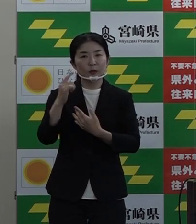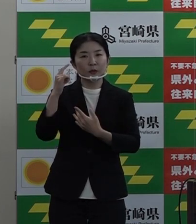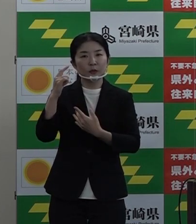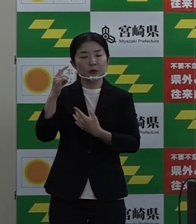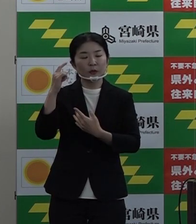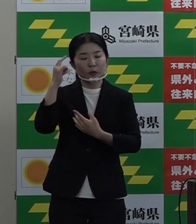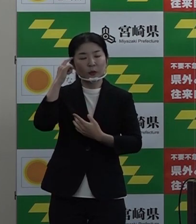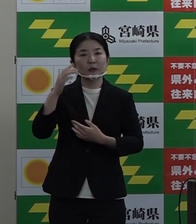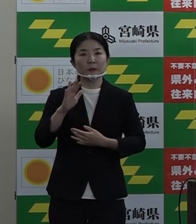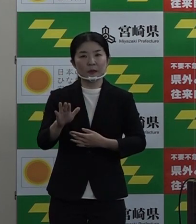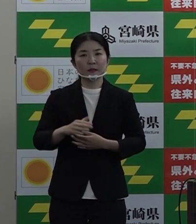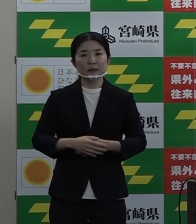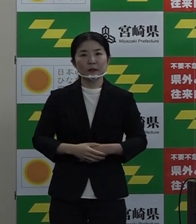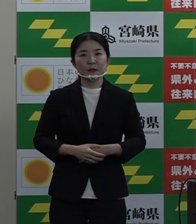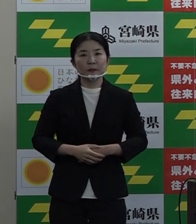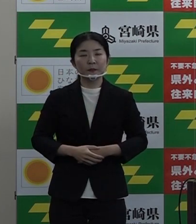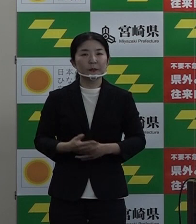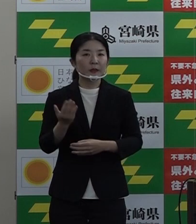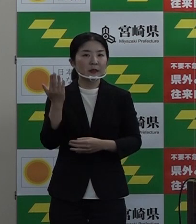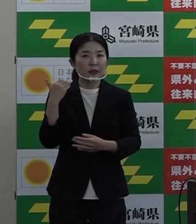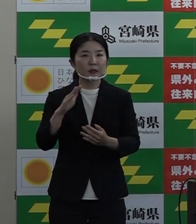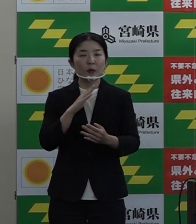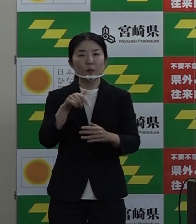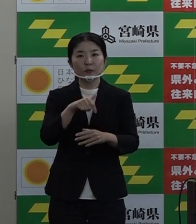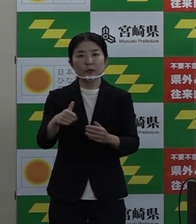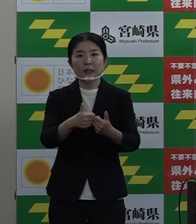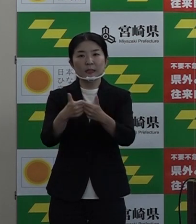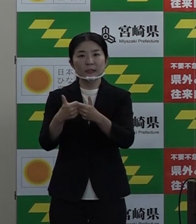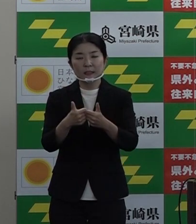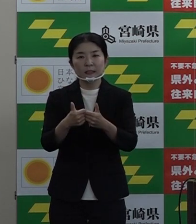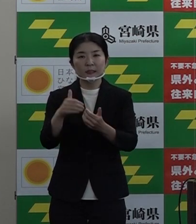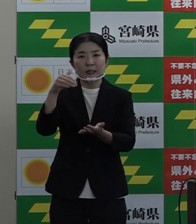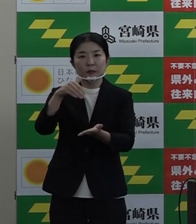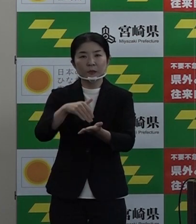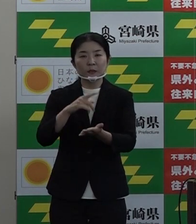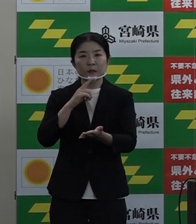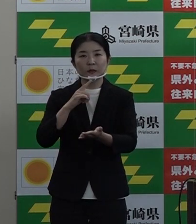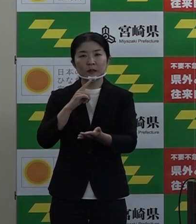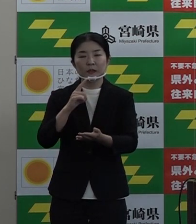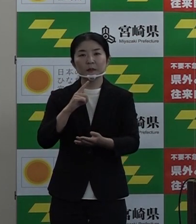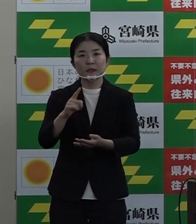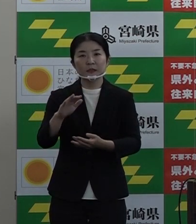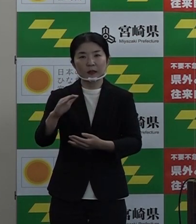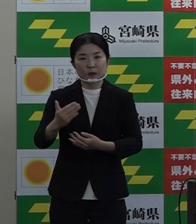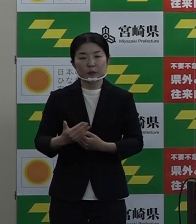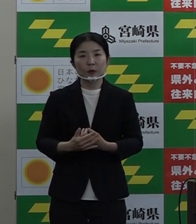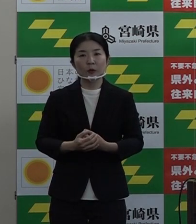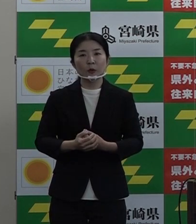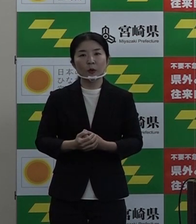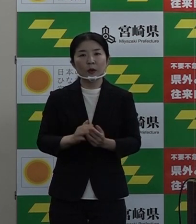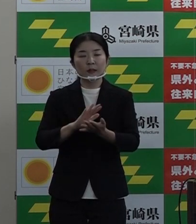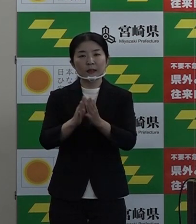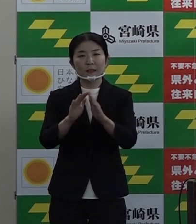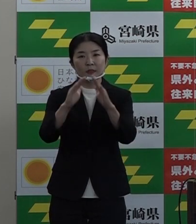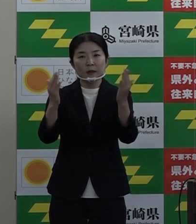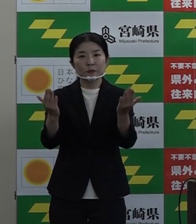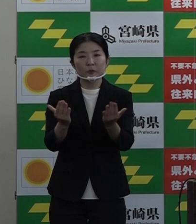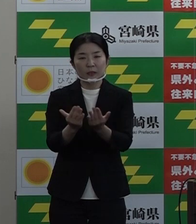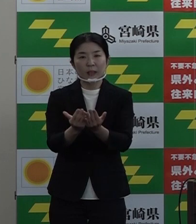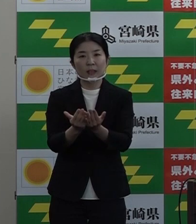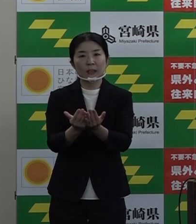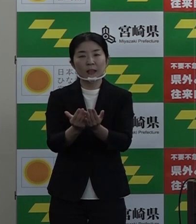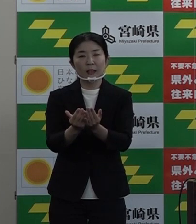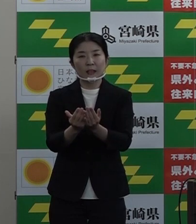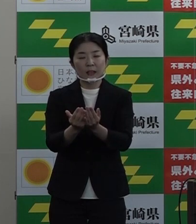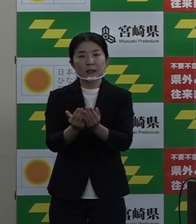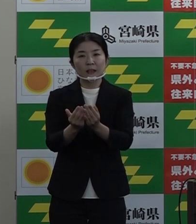ます。先ほど県本部会議最後に私の方で指示をいたしましたが、今県全体でまだ